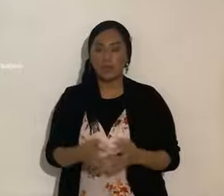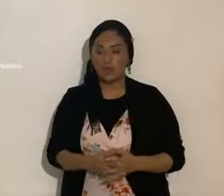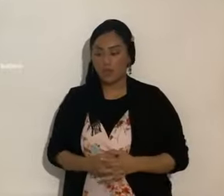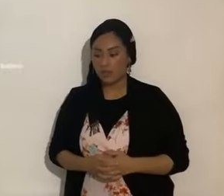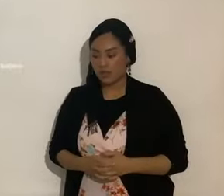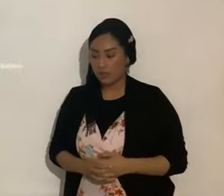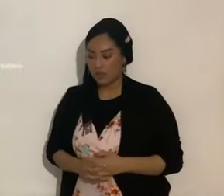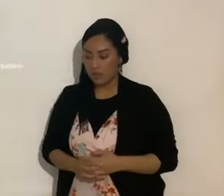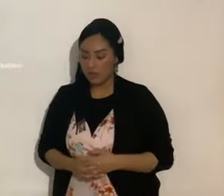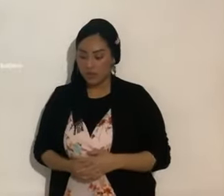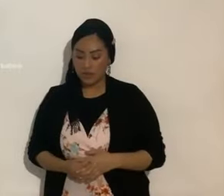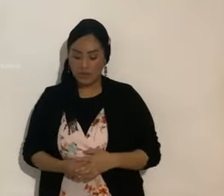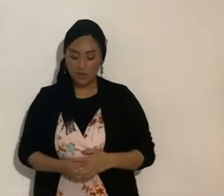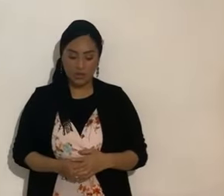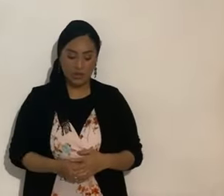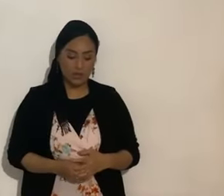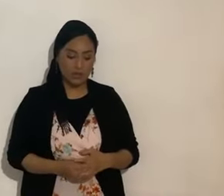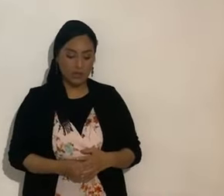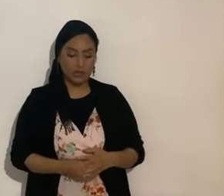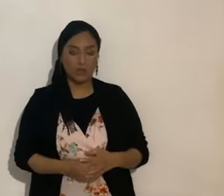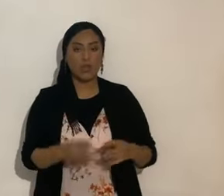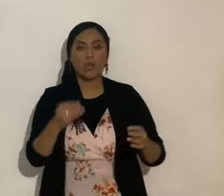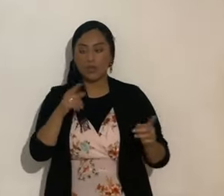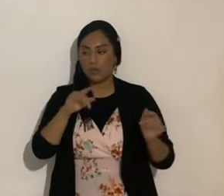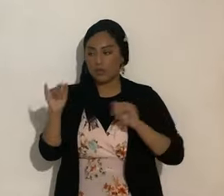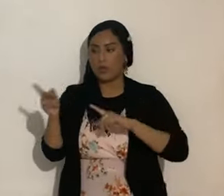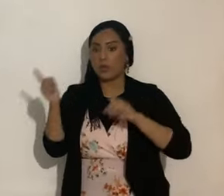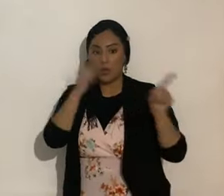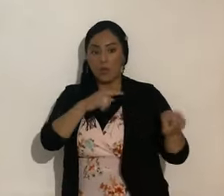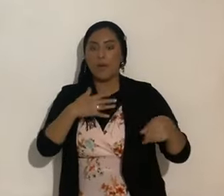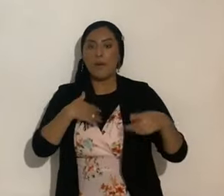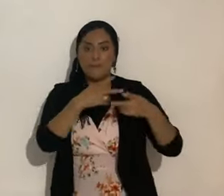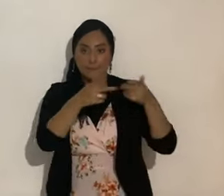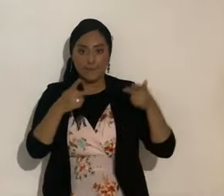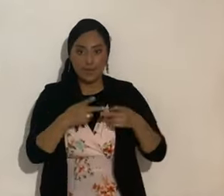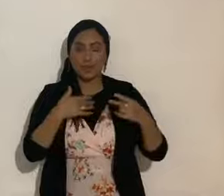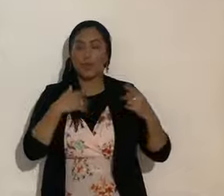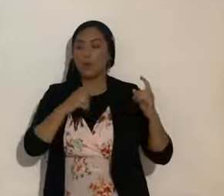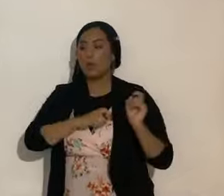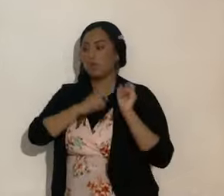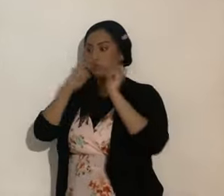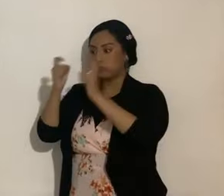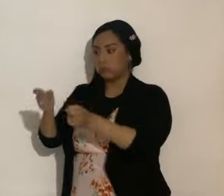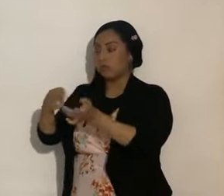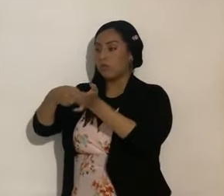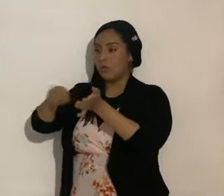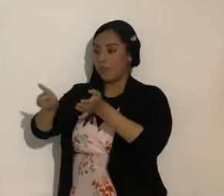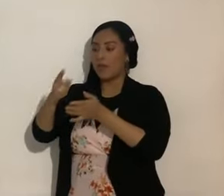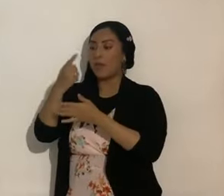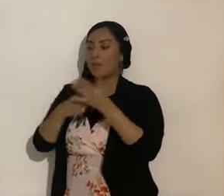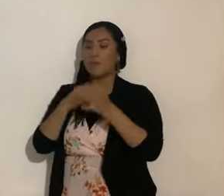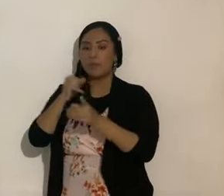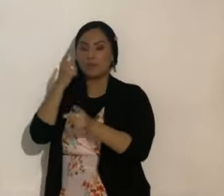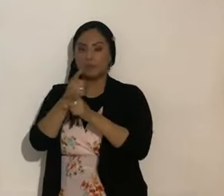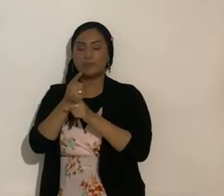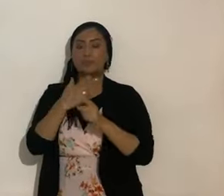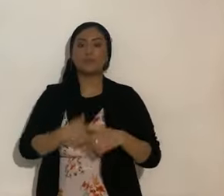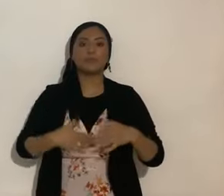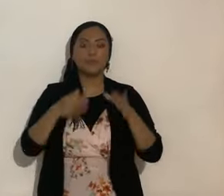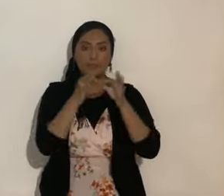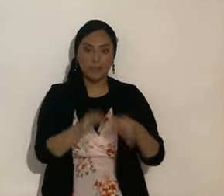la idea es que estaban ahí. Él les dijo, y también vosotros a la viña y recibiréis lo que sea justo. Por favor, es muy